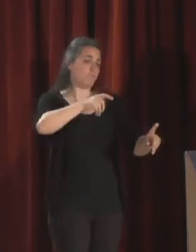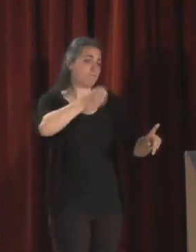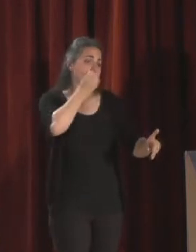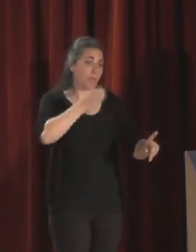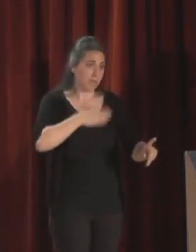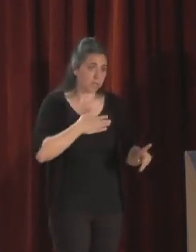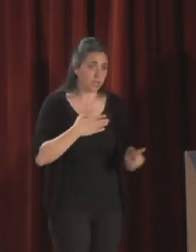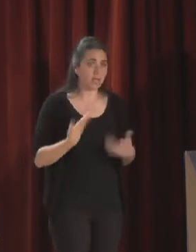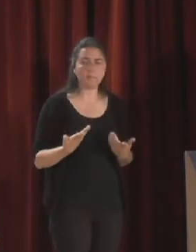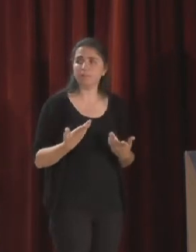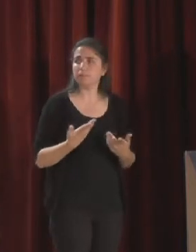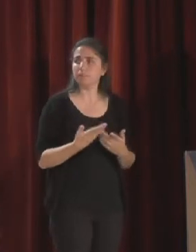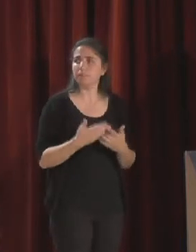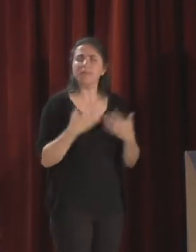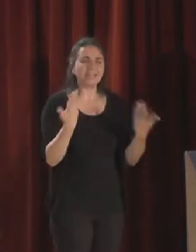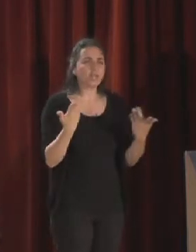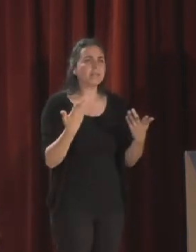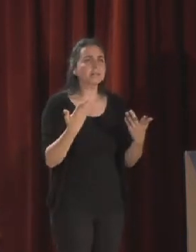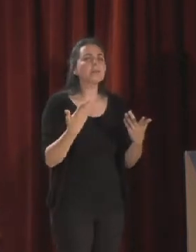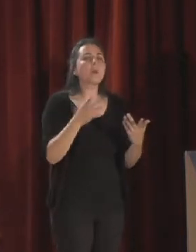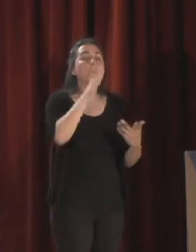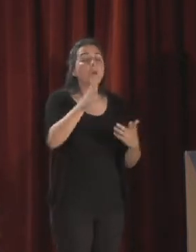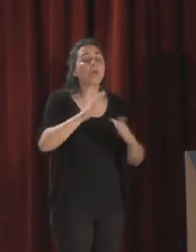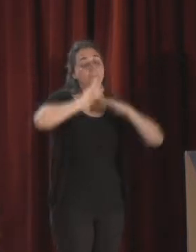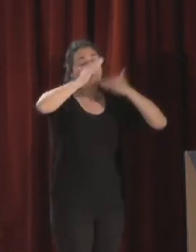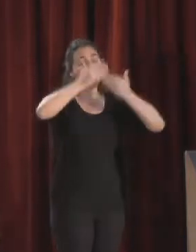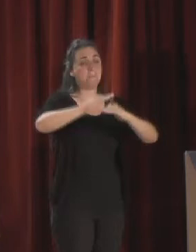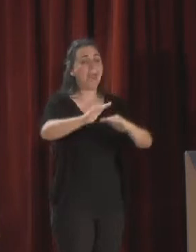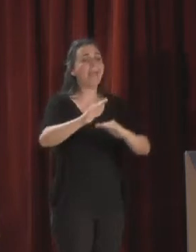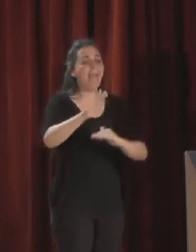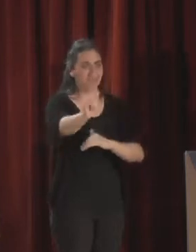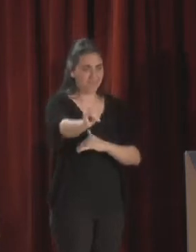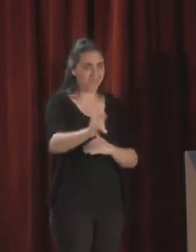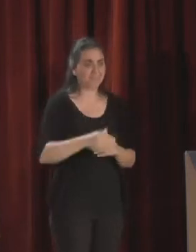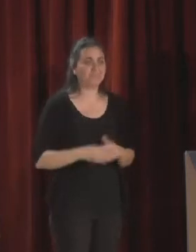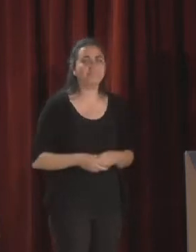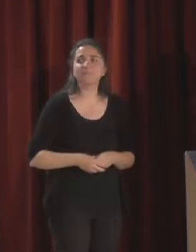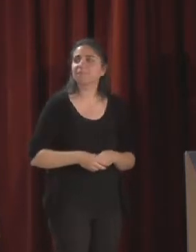para conseguilo. Por eso hai marea.